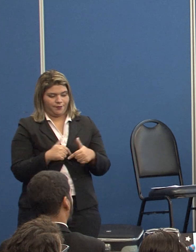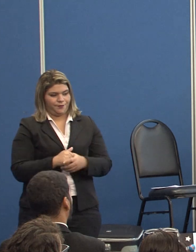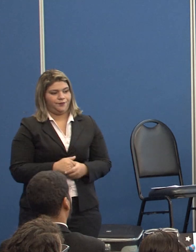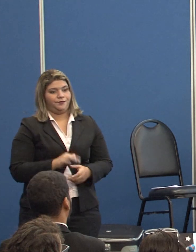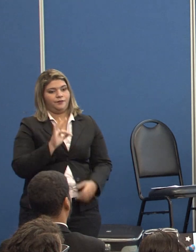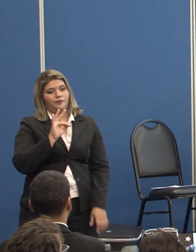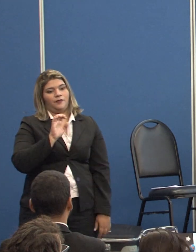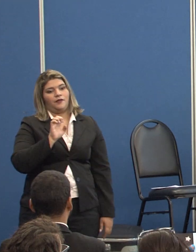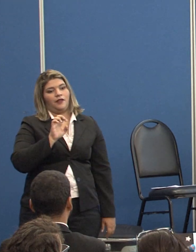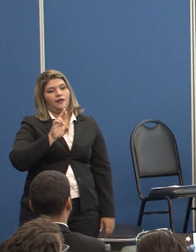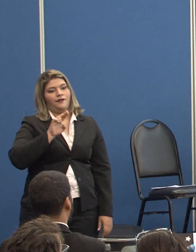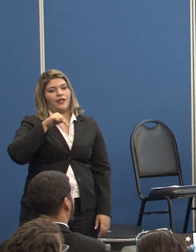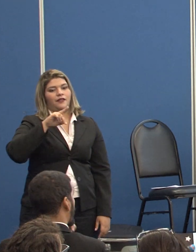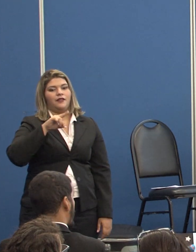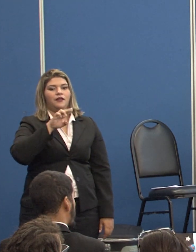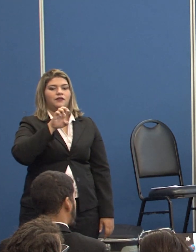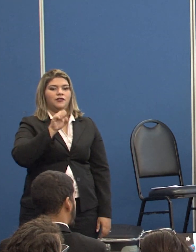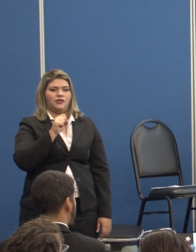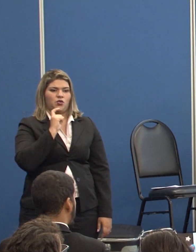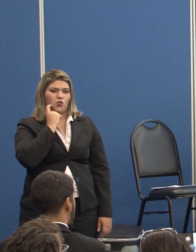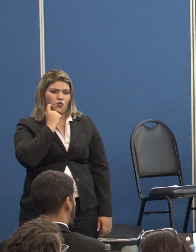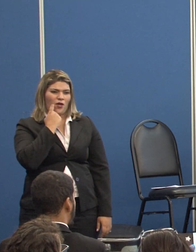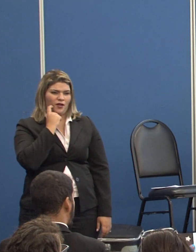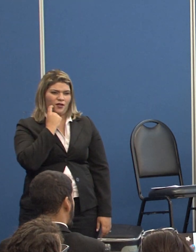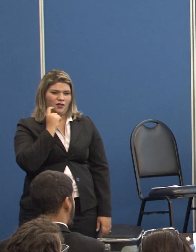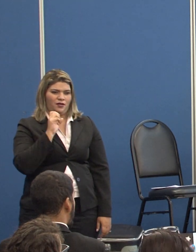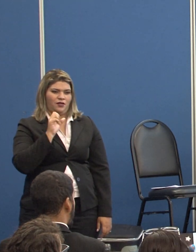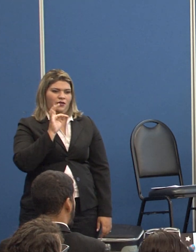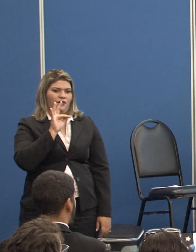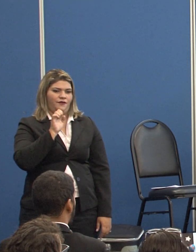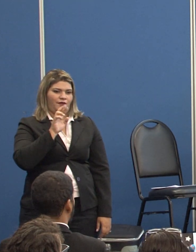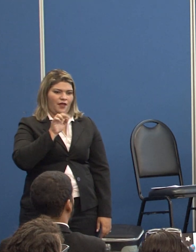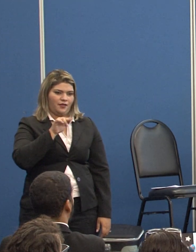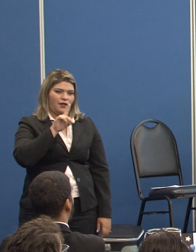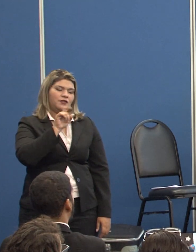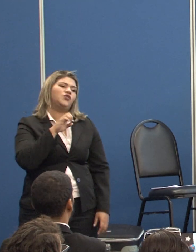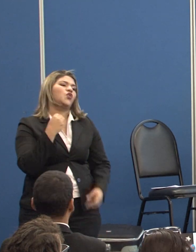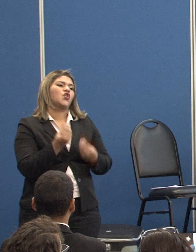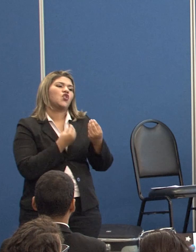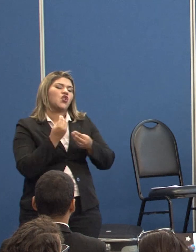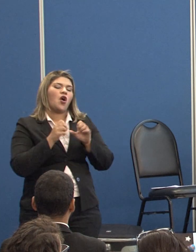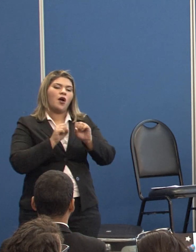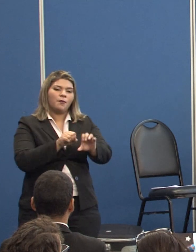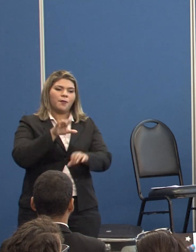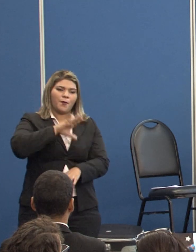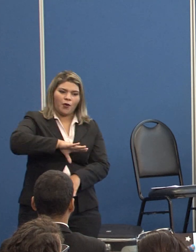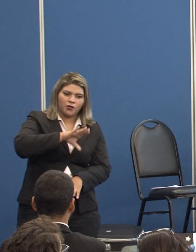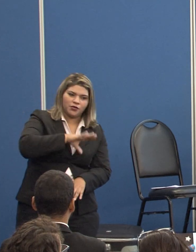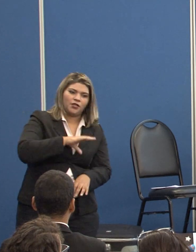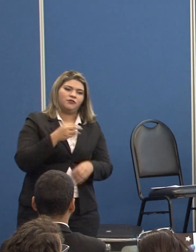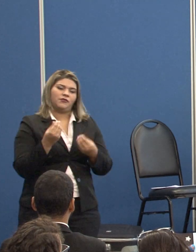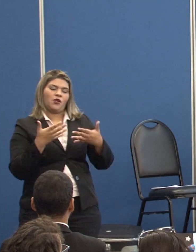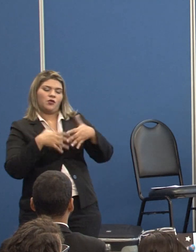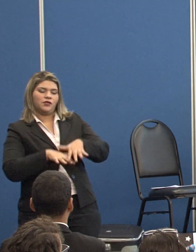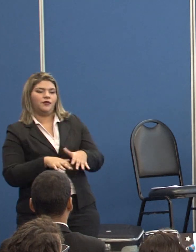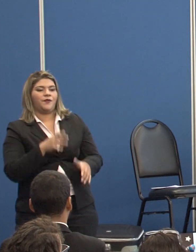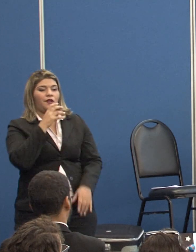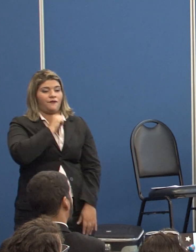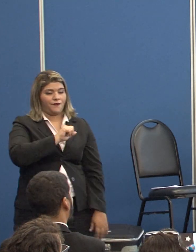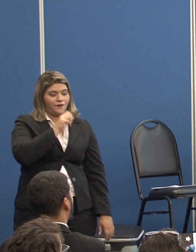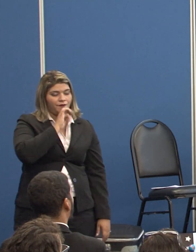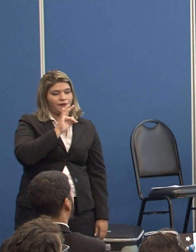Fernandes, que trabalha com letramento, né, com ensino de língua portuguesa, com avaliação, com inclusão. Freire,